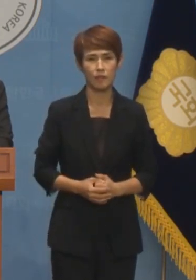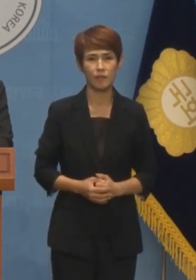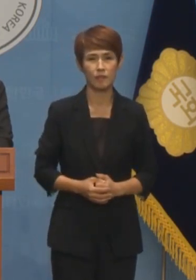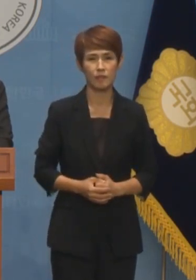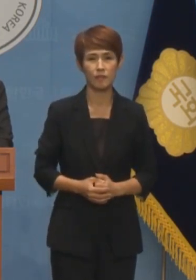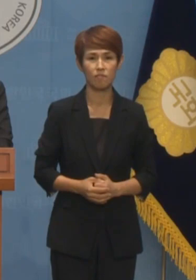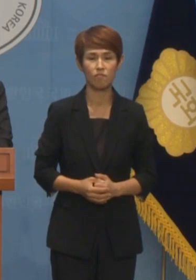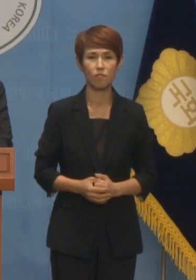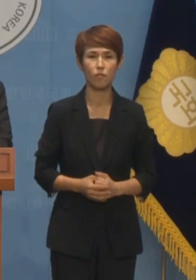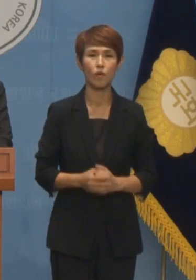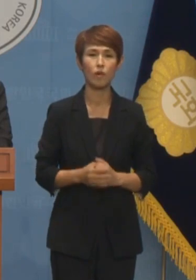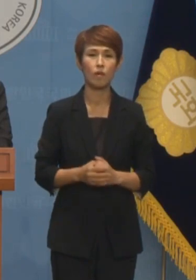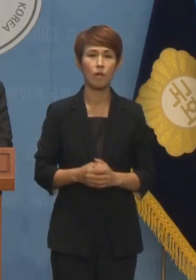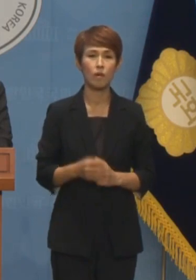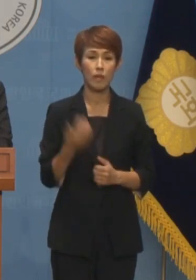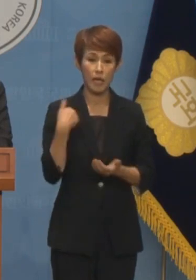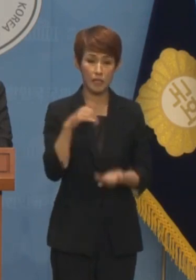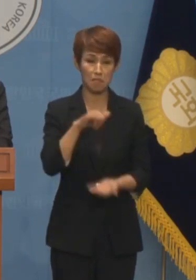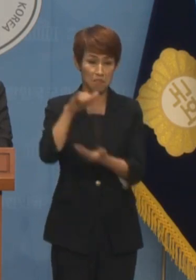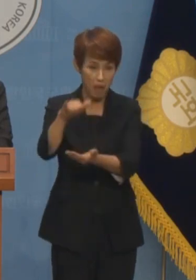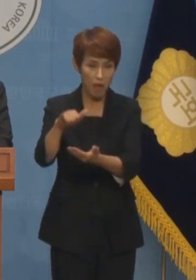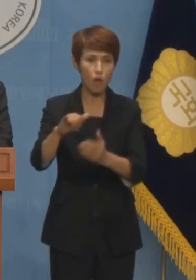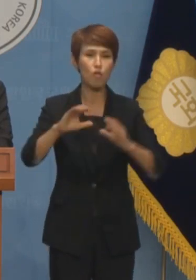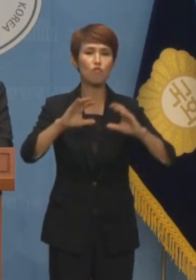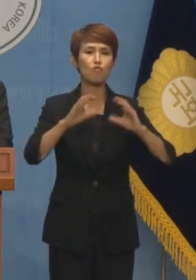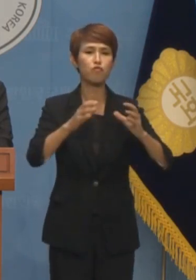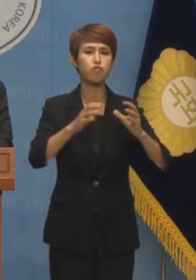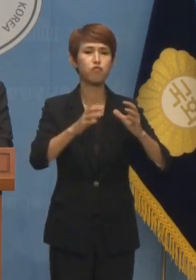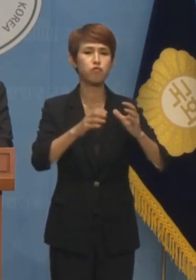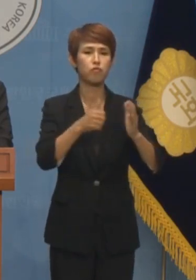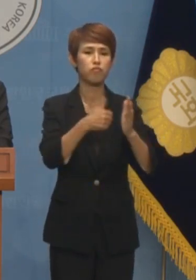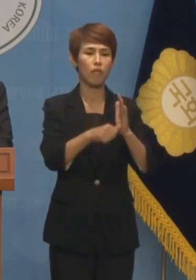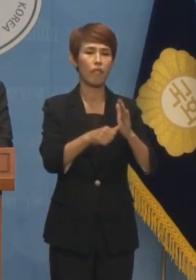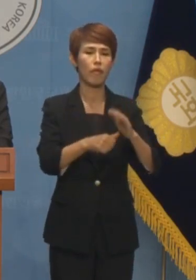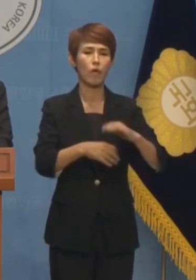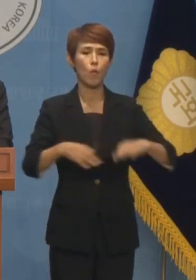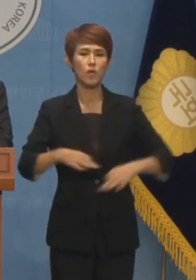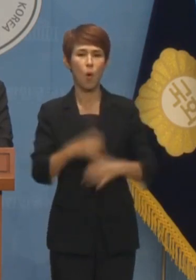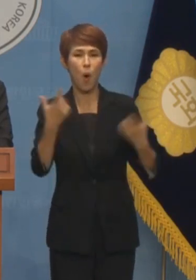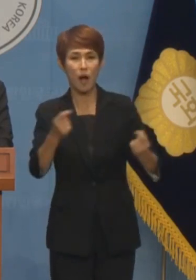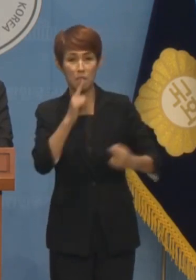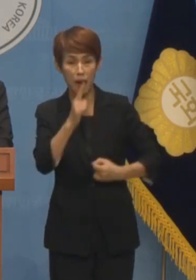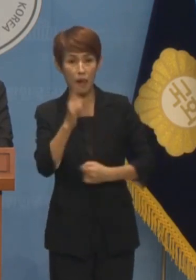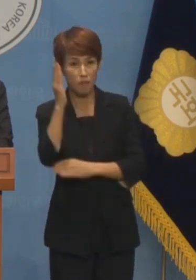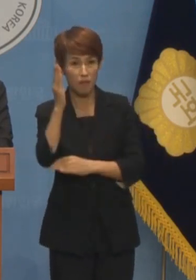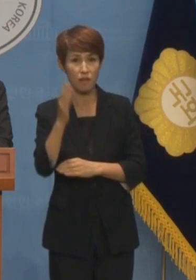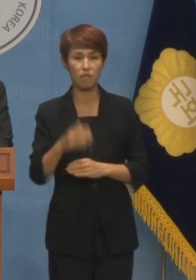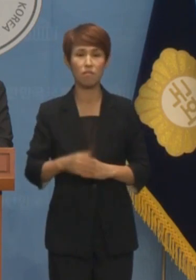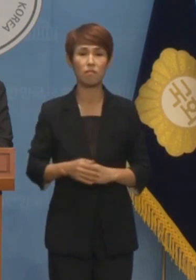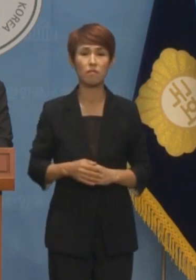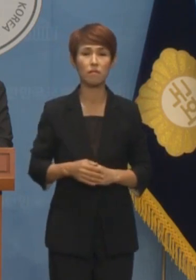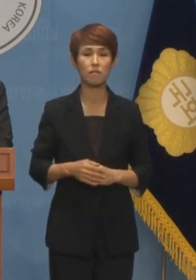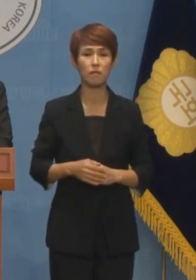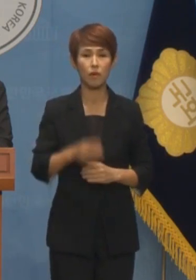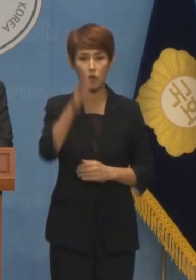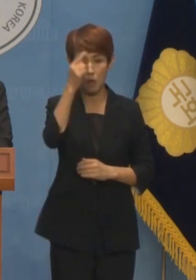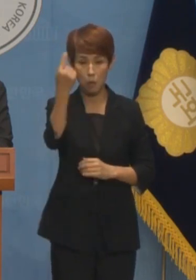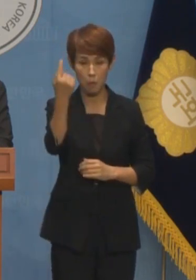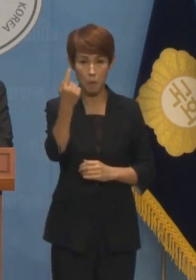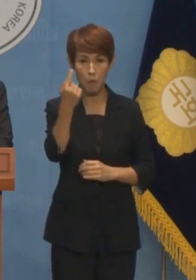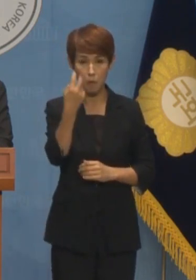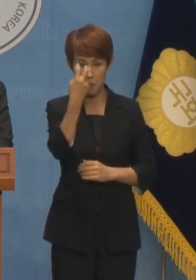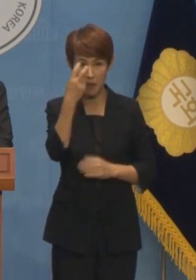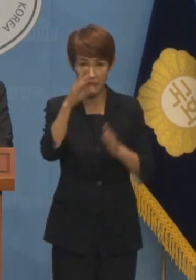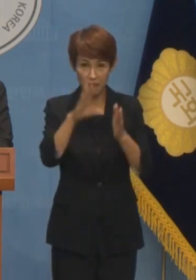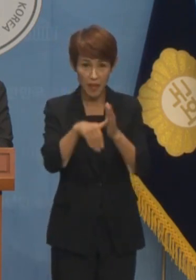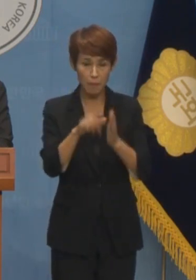반환하면 국고행령이라고 우기더니 본격 수사를 앞두고 실무자를 시켜 말을 바꾸는 뻔뻔함에